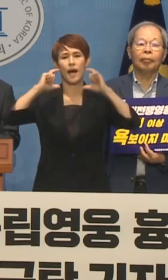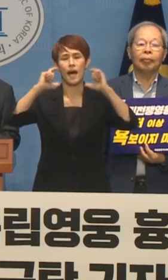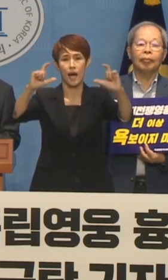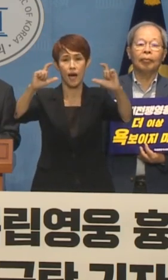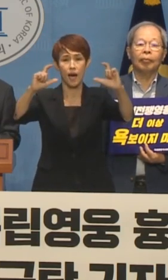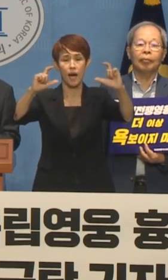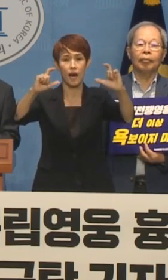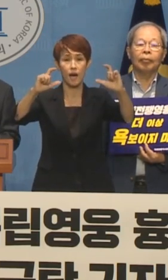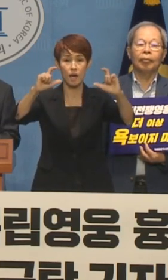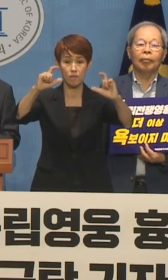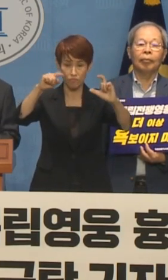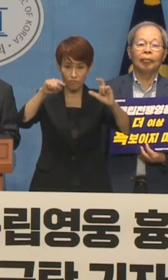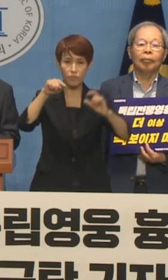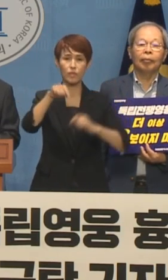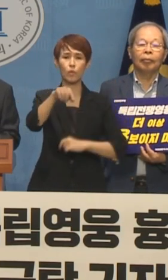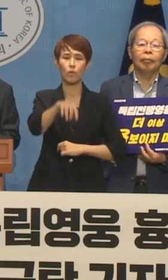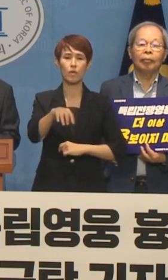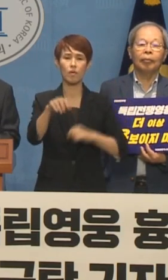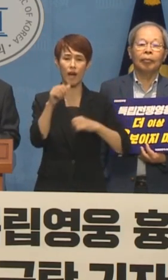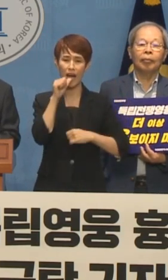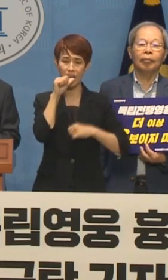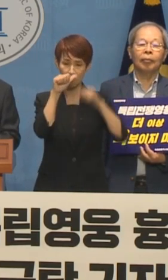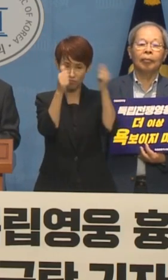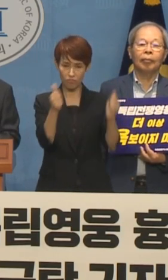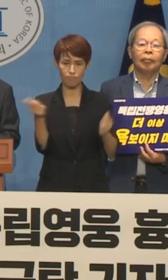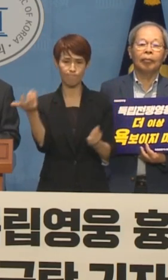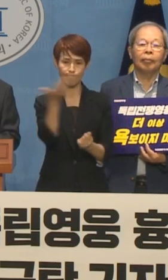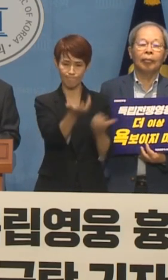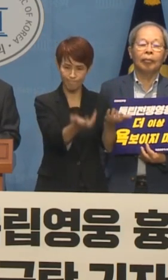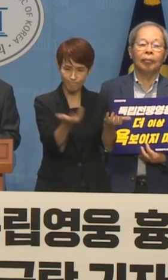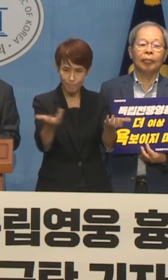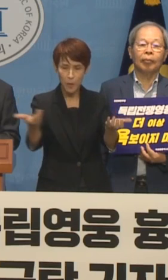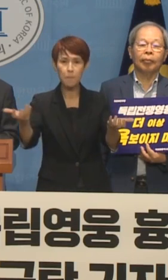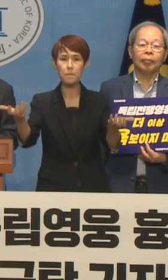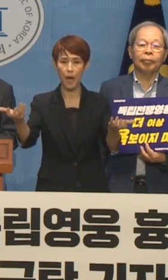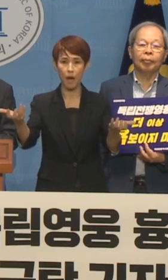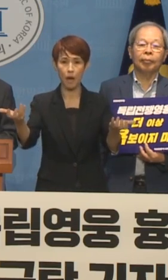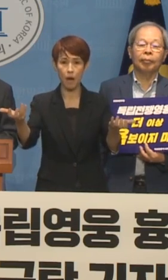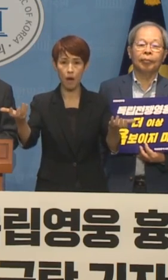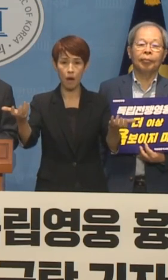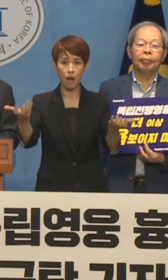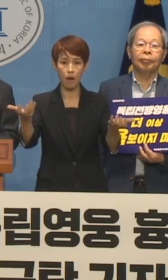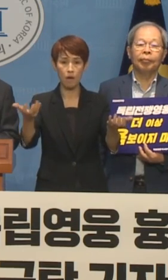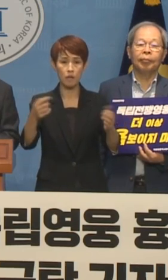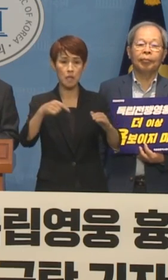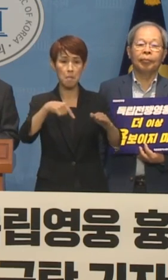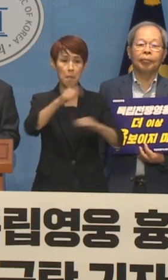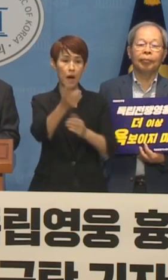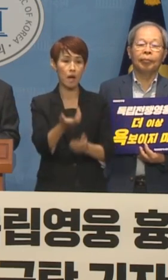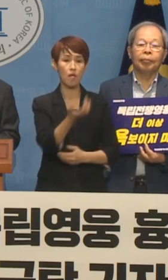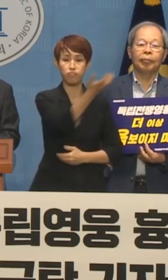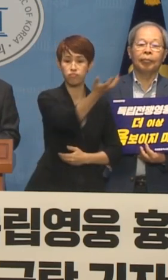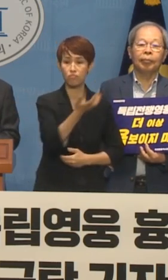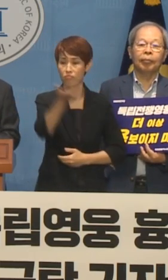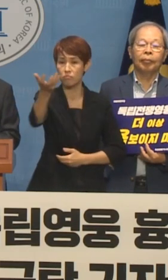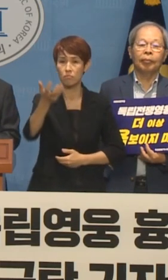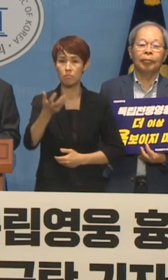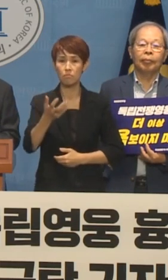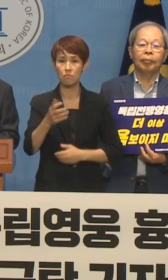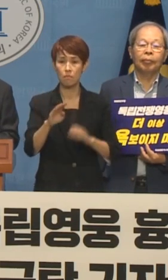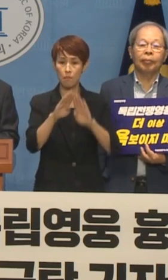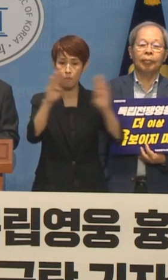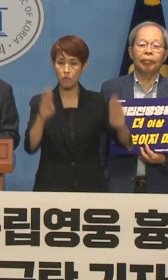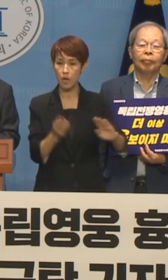자리에 모셨기 때문에 그것을 바깥으로 빼낸다거나 아니면 박물관으로 옮긴다거나 이것은 그